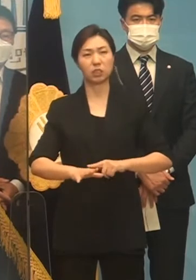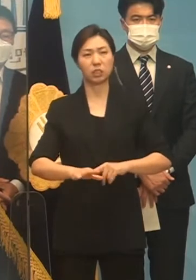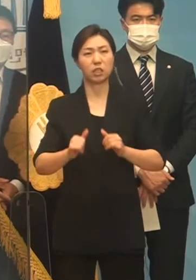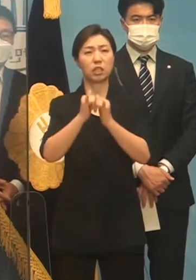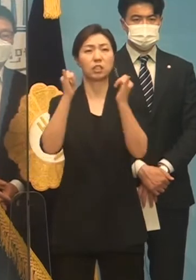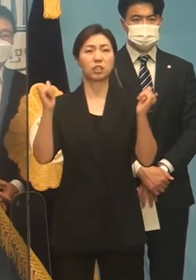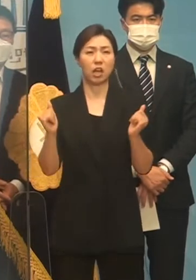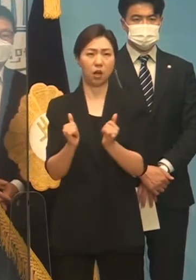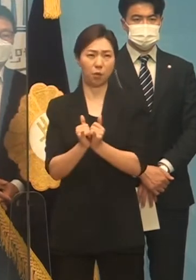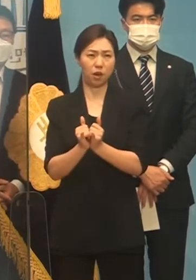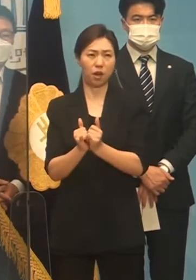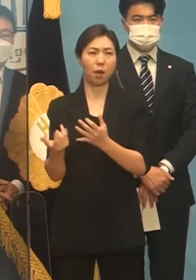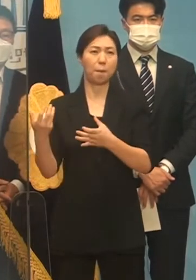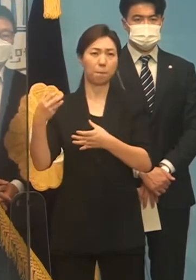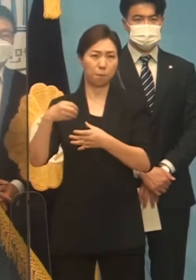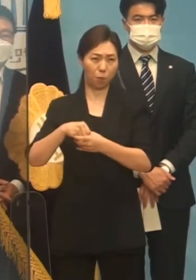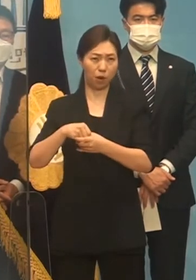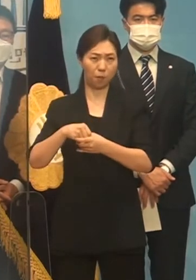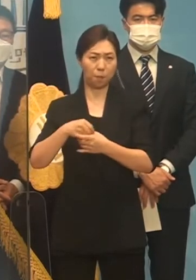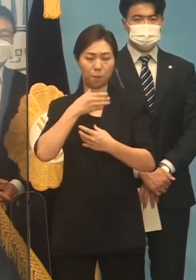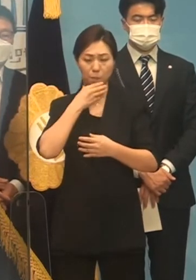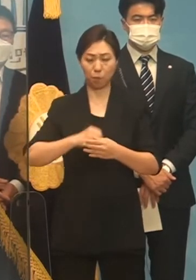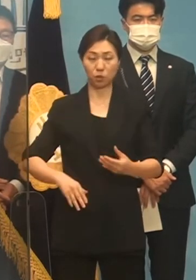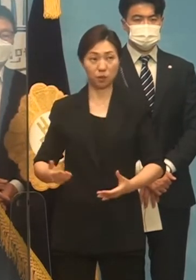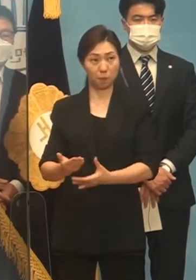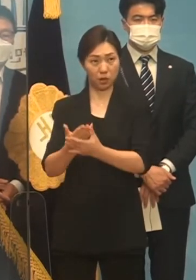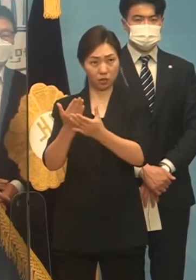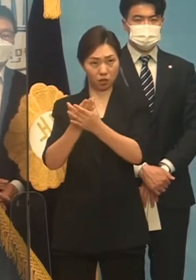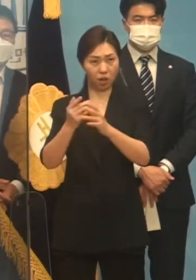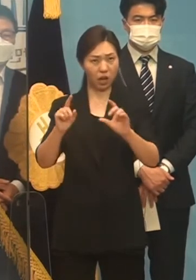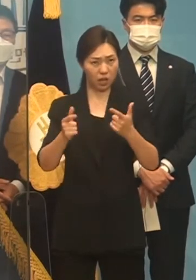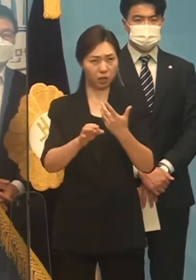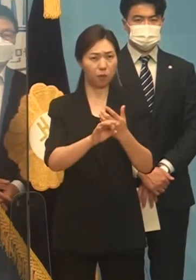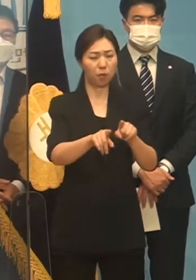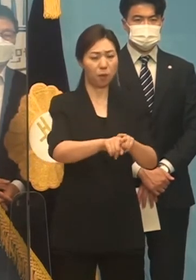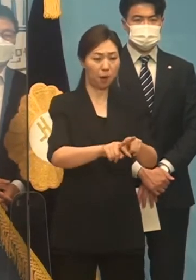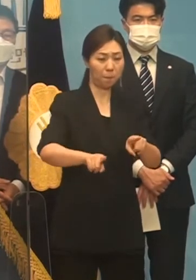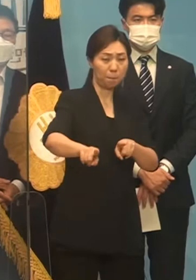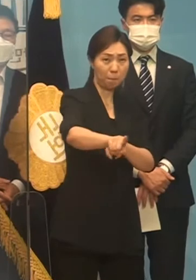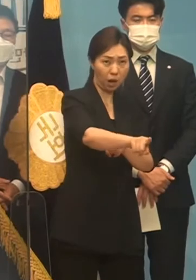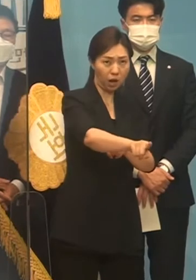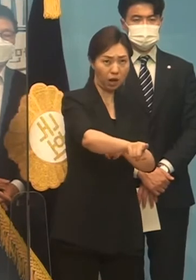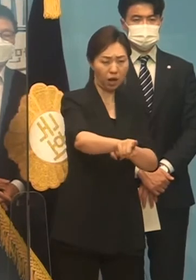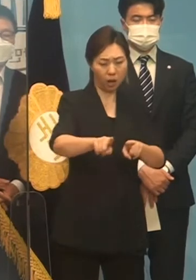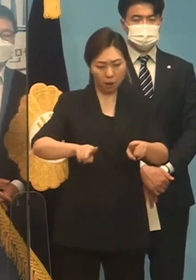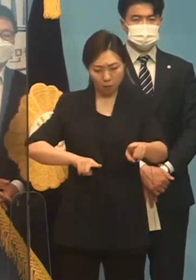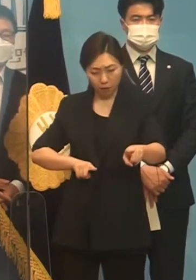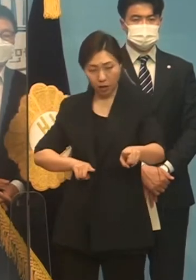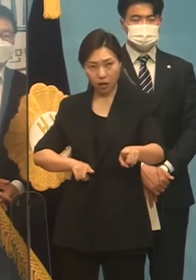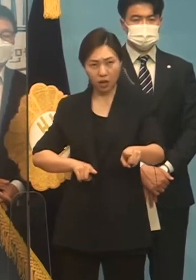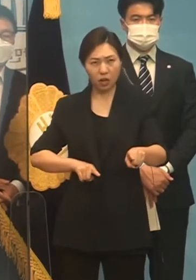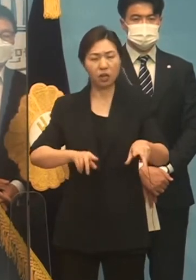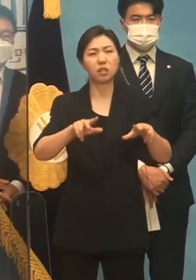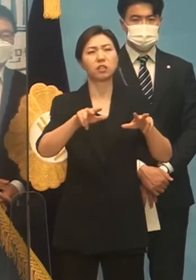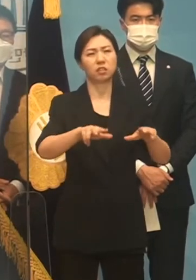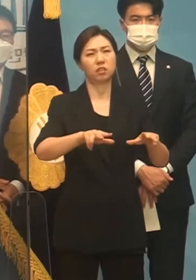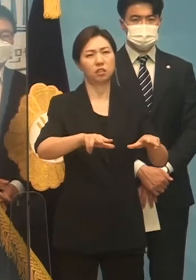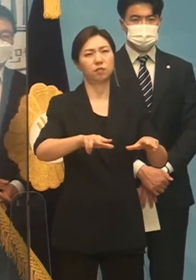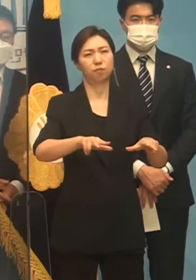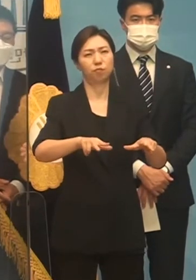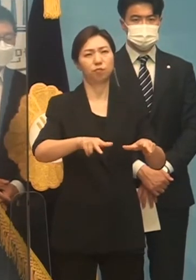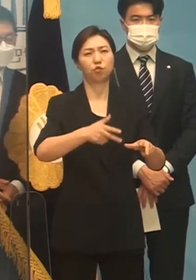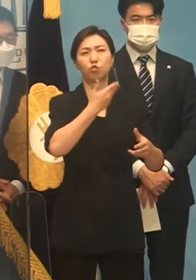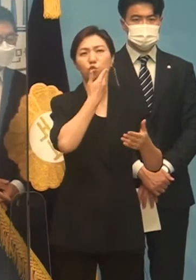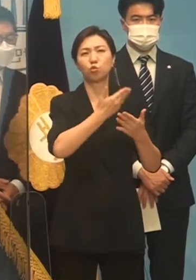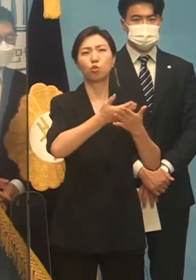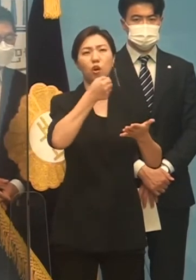포용적 사회 정책이 발전하느냐 아니면 대고하느냐의 기호의 선순간도 바로 지금이기 때문입니다.